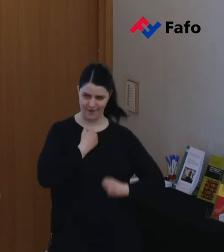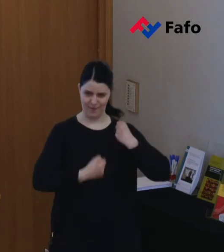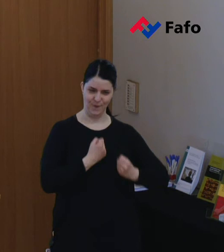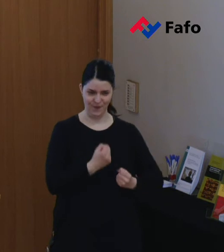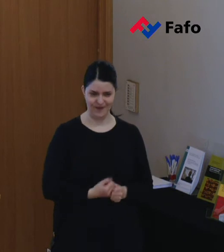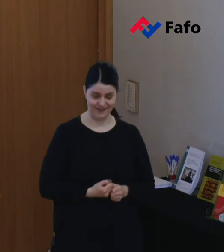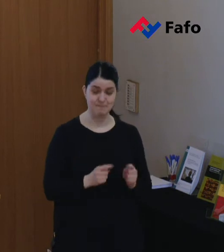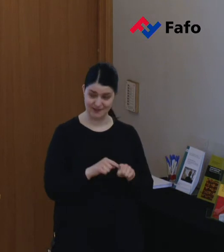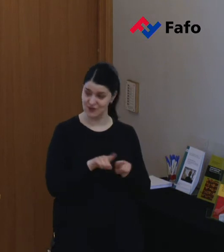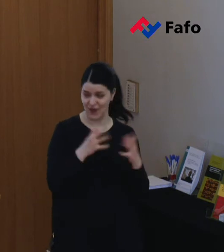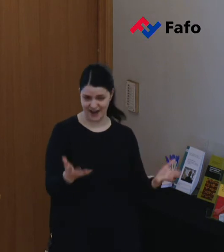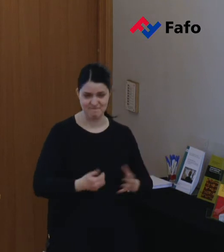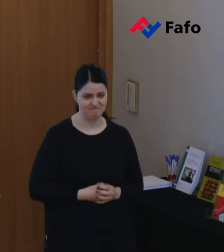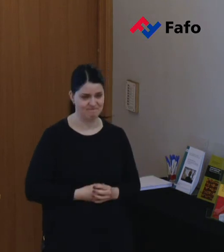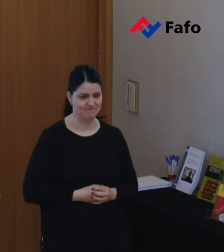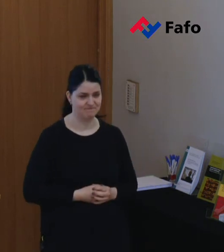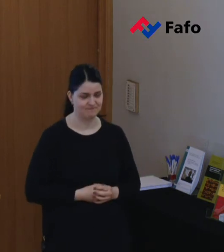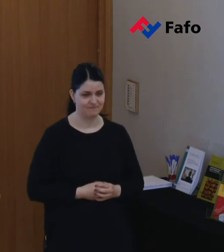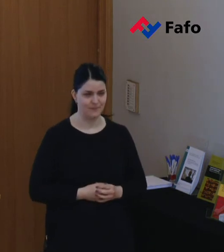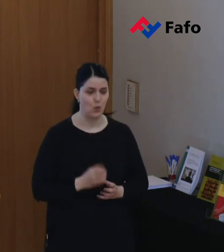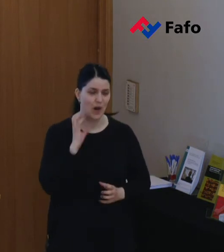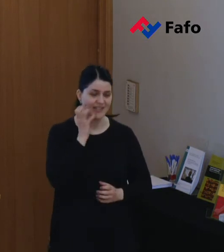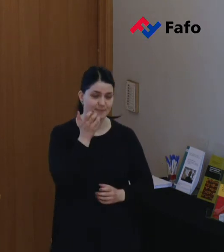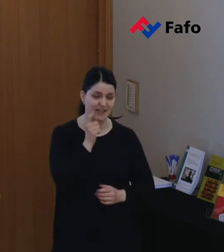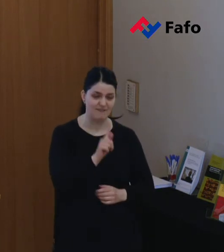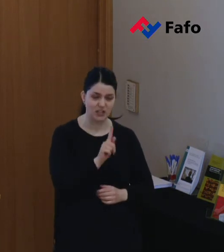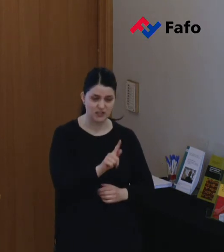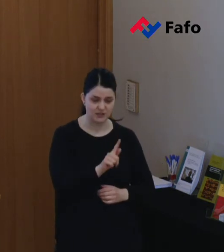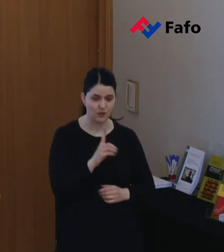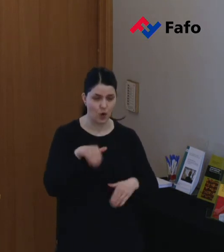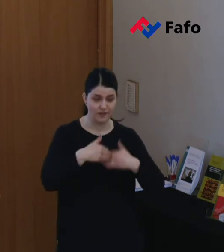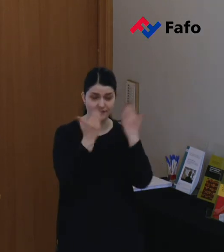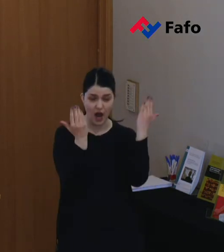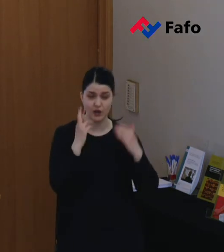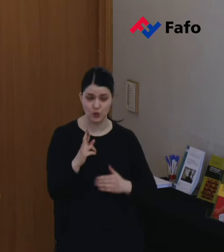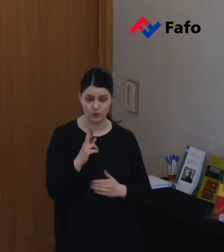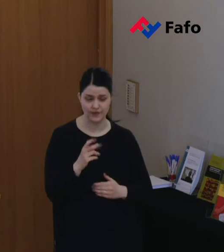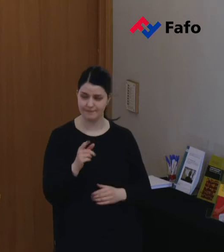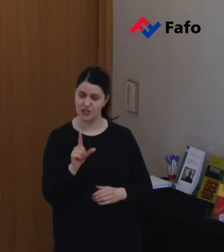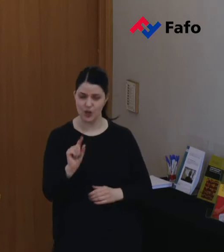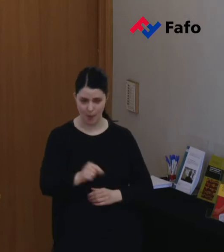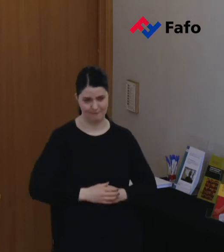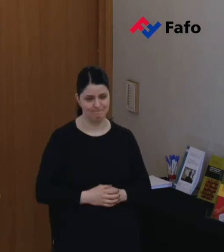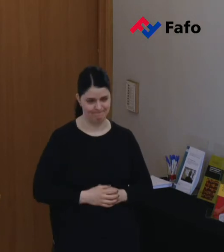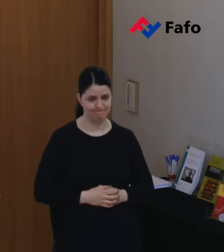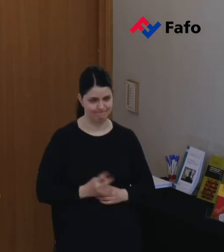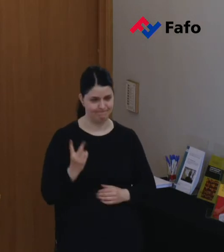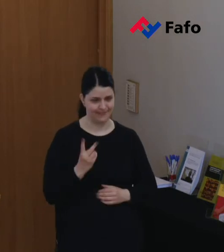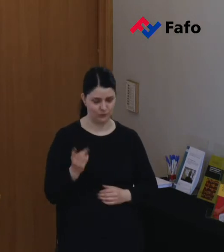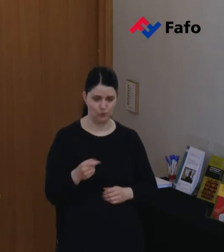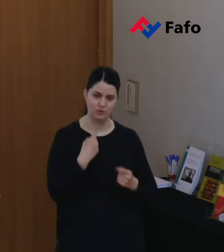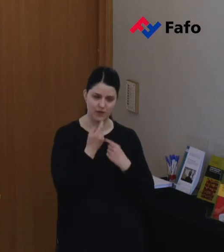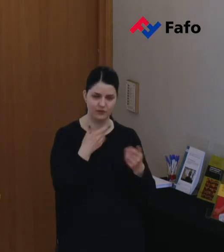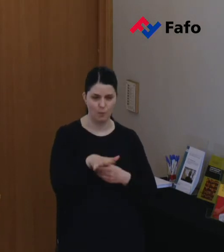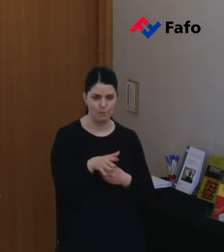altså. Og det er Elisabeth Fransen og Dagrun Sømme som skal